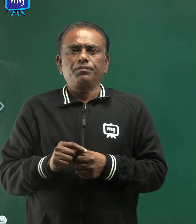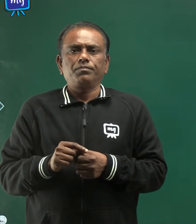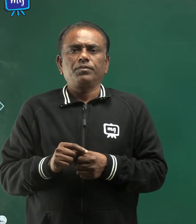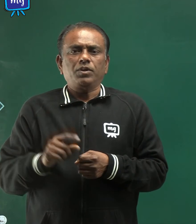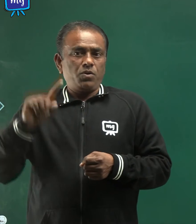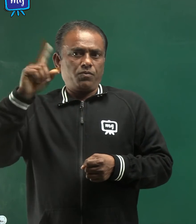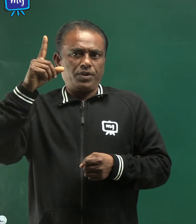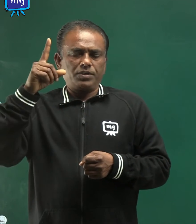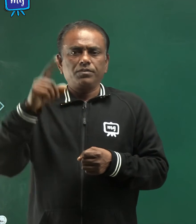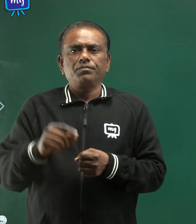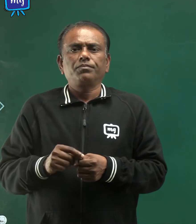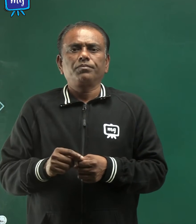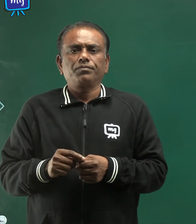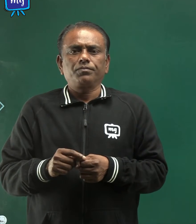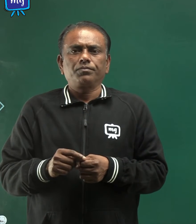सर्वप्रथम